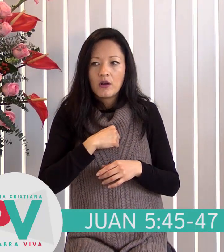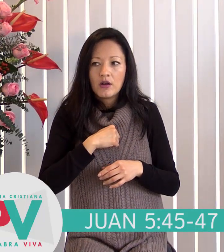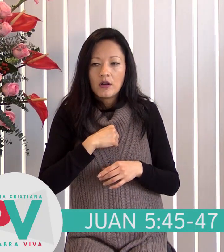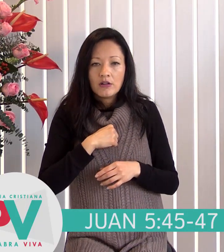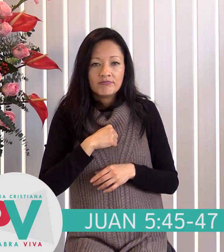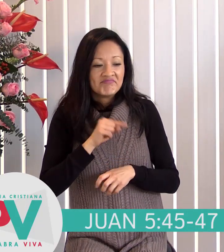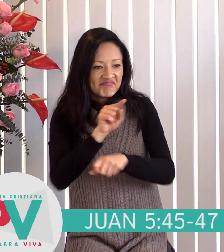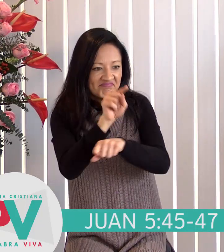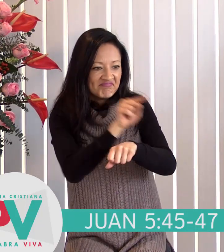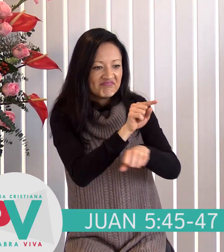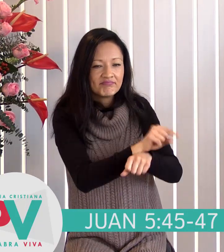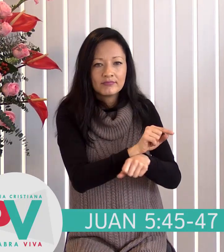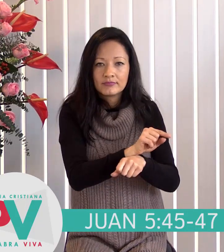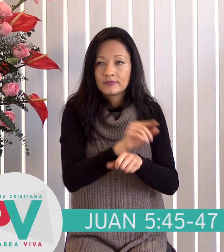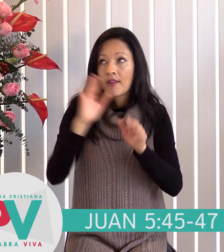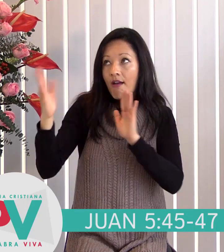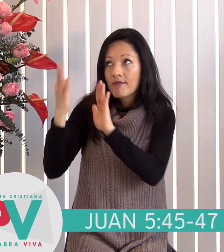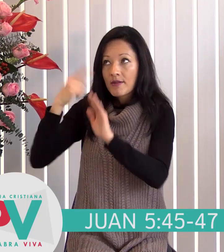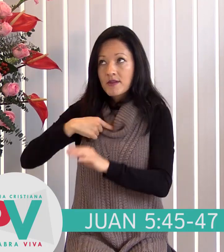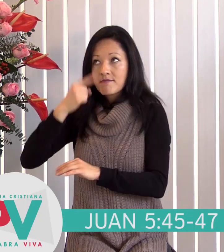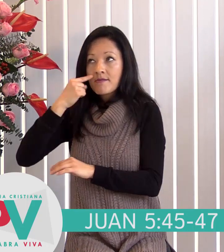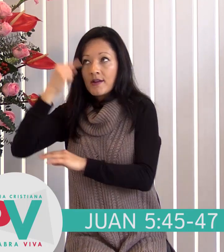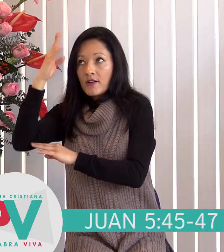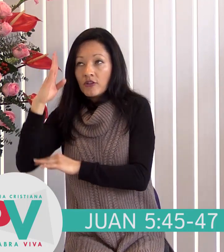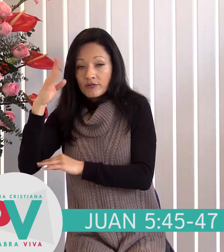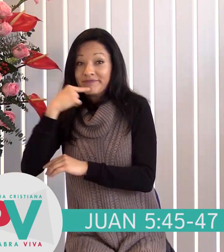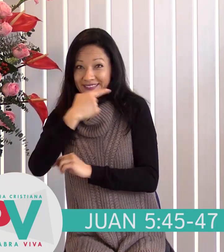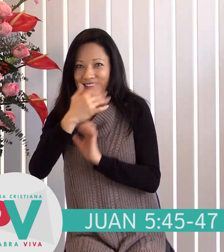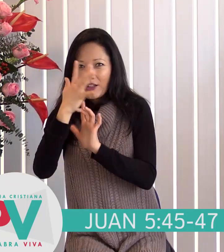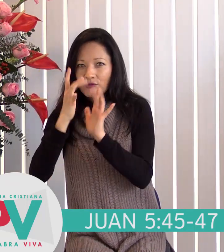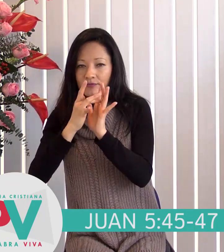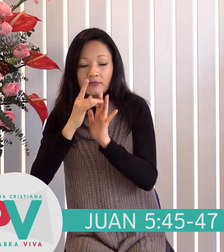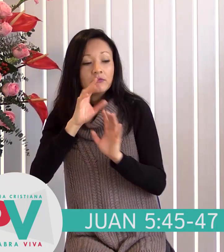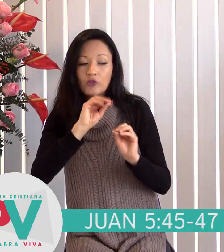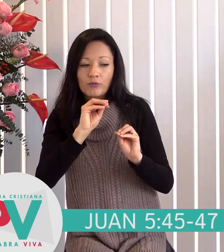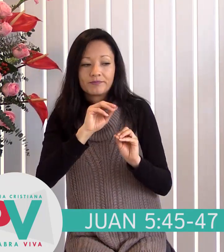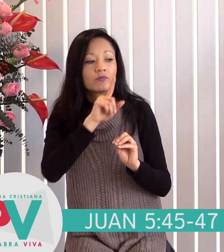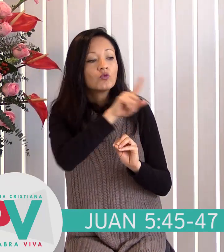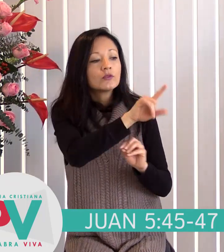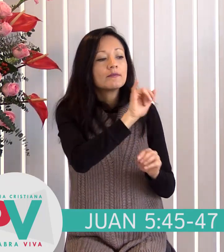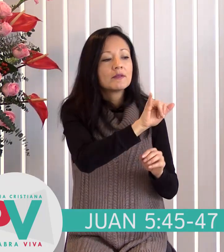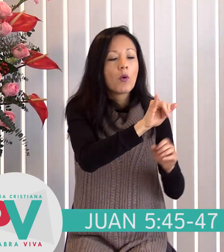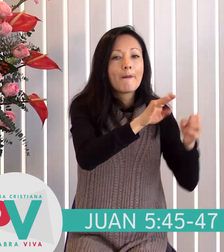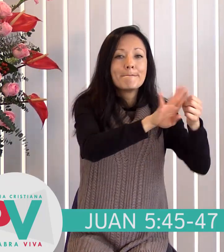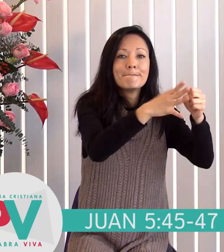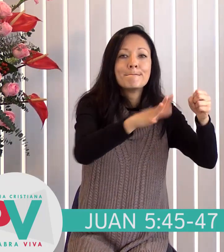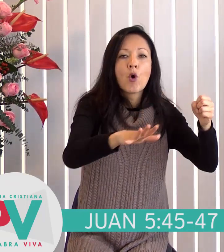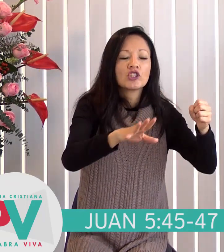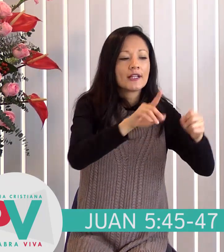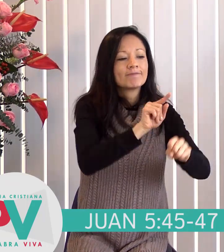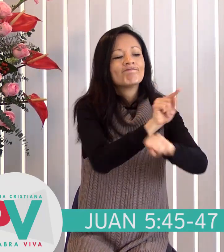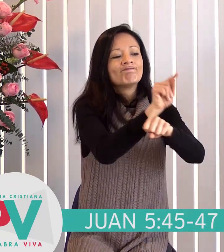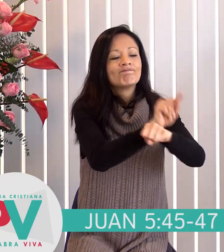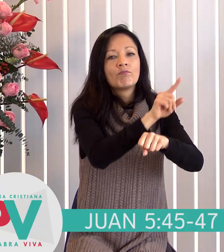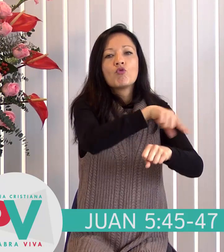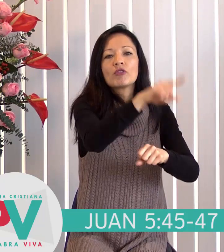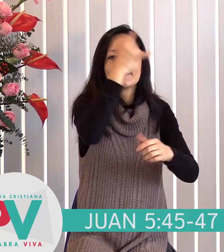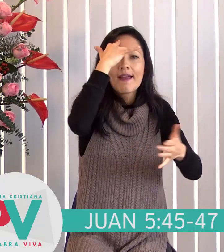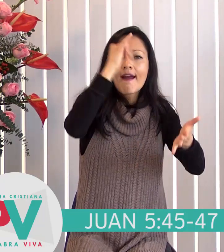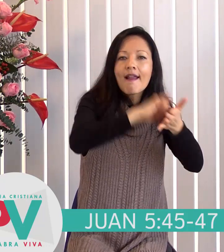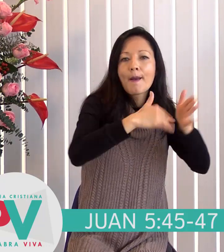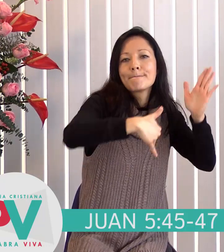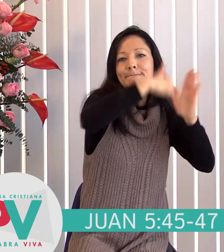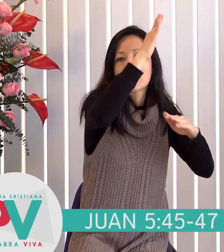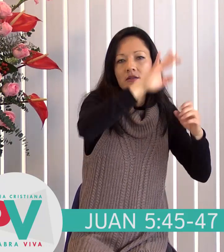los acusa es Moisés mismo, en quien ustedes han puesto su confianza. Porque si ustedes le creyeran a Moisés, también me creerían a